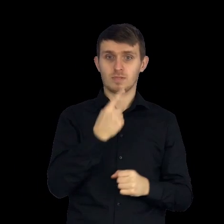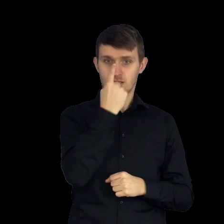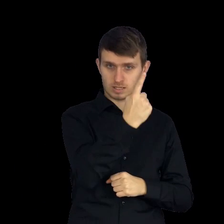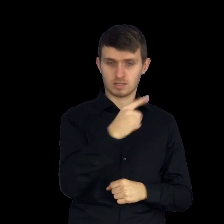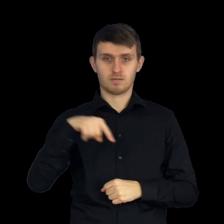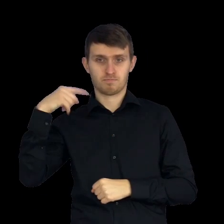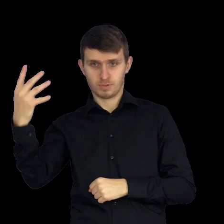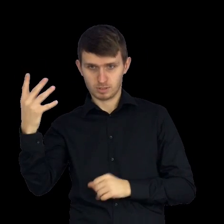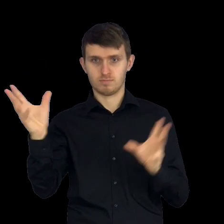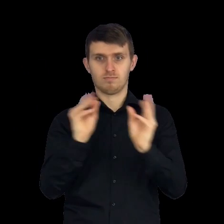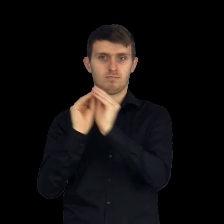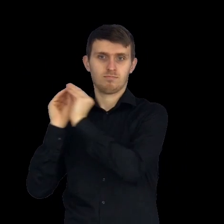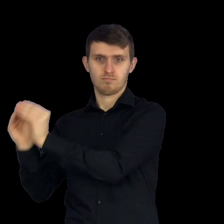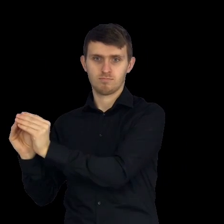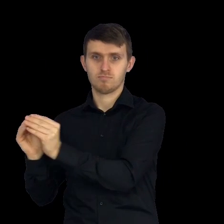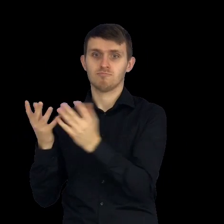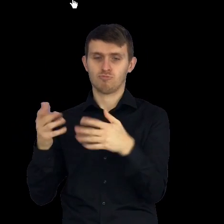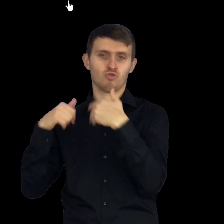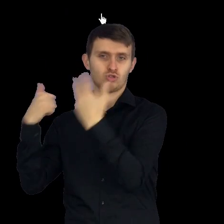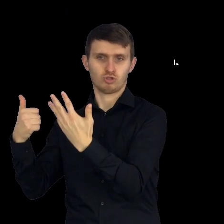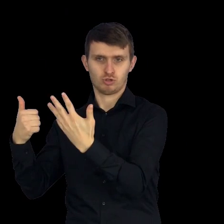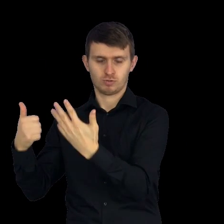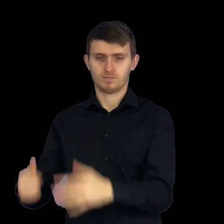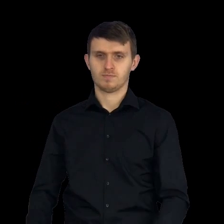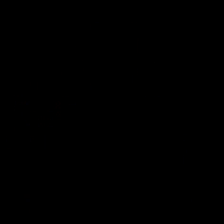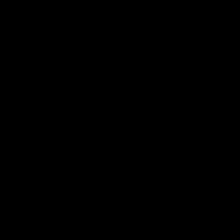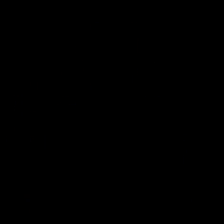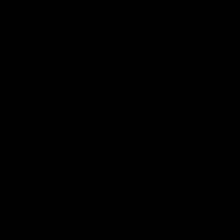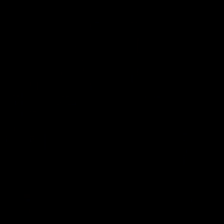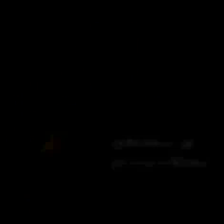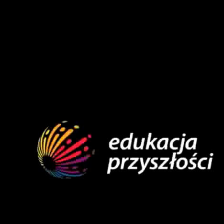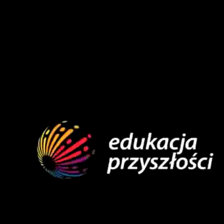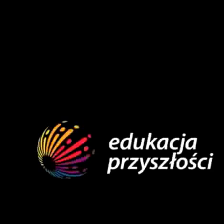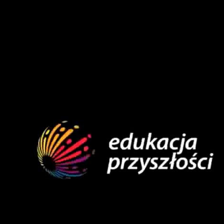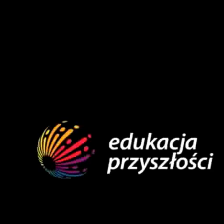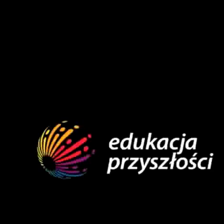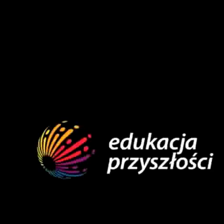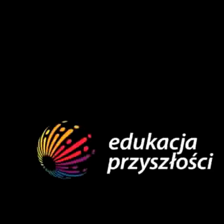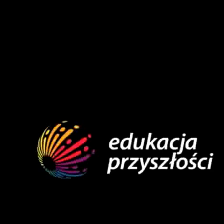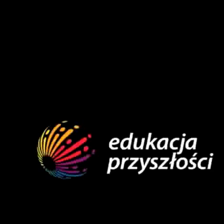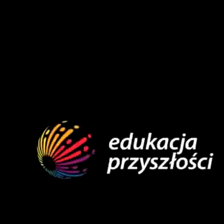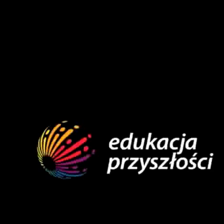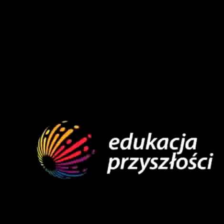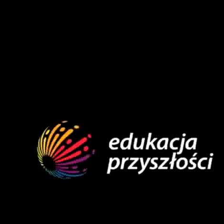i liczbę pięć, to mogę je zsumować i zapisać jako sześć. Na szczęście miastę?